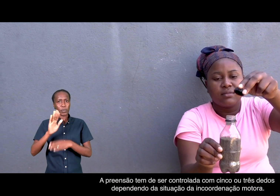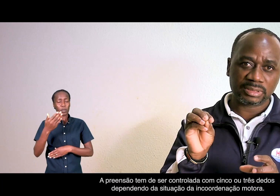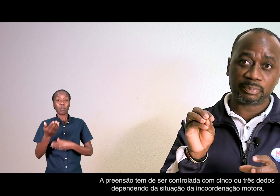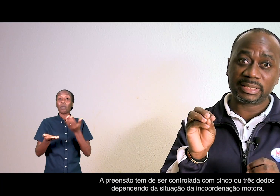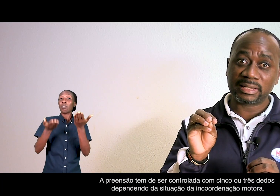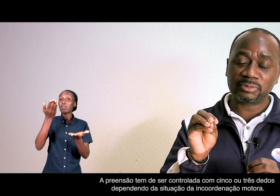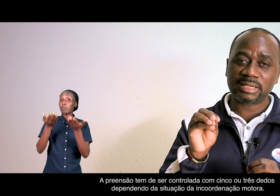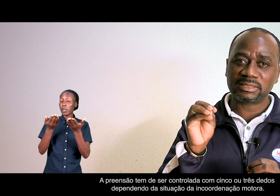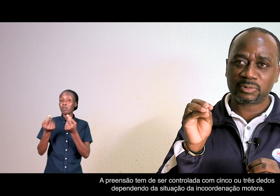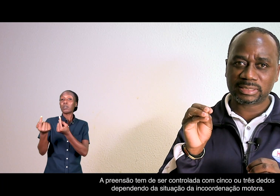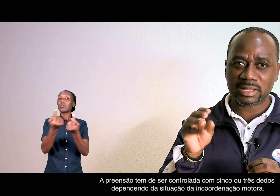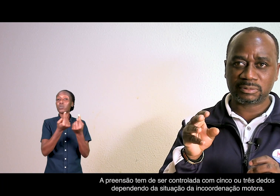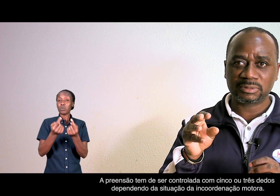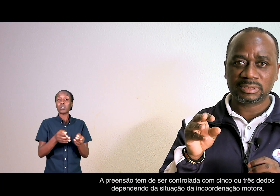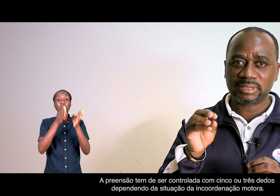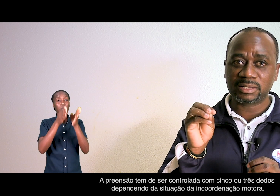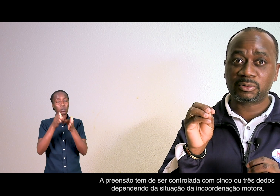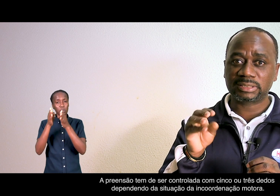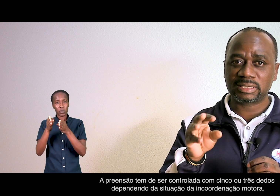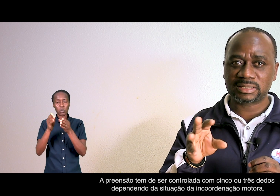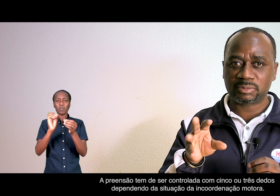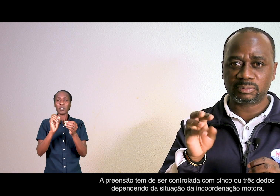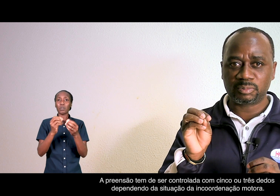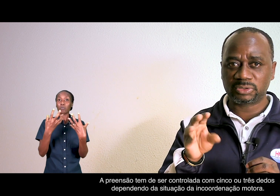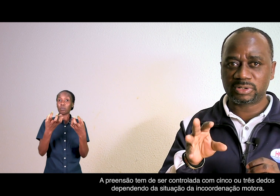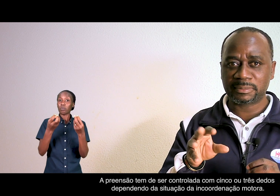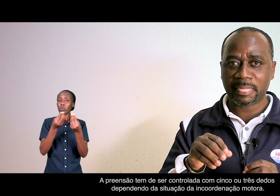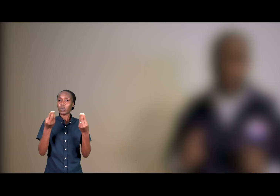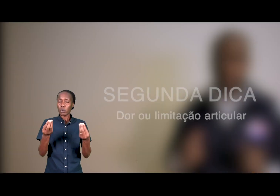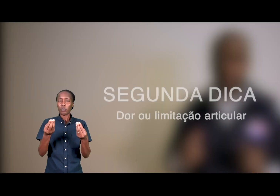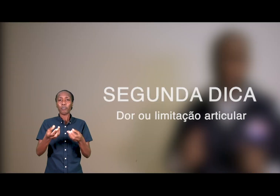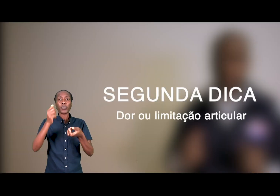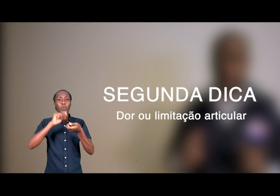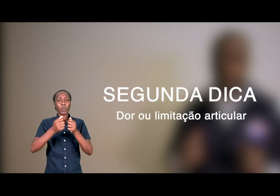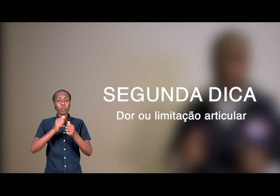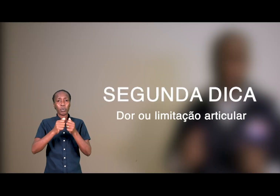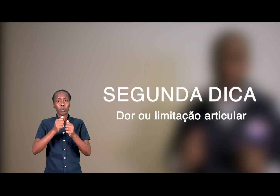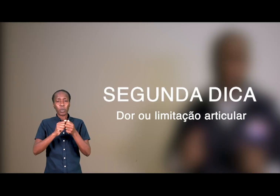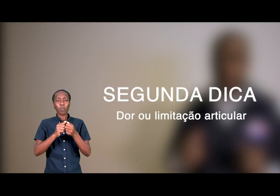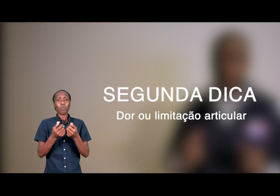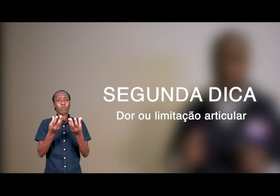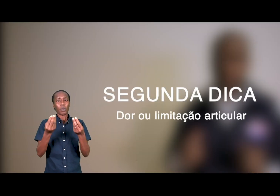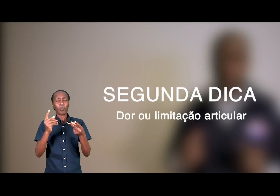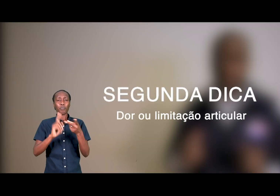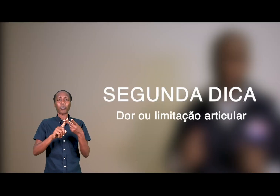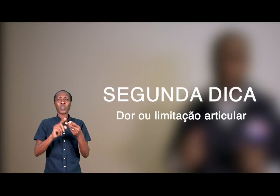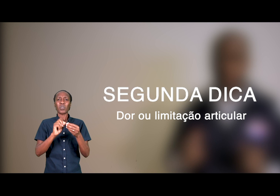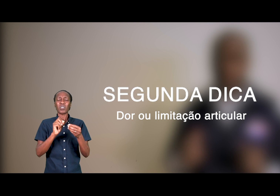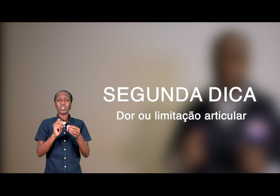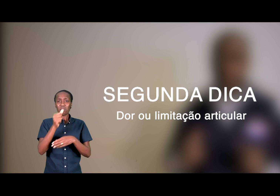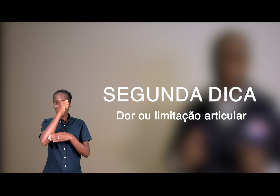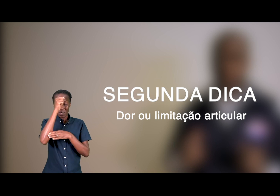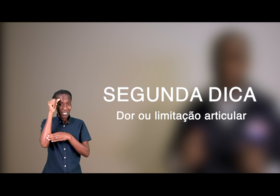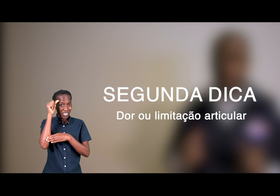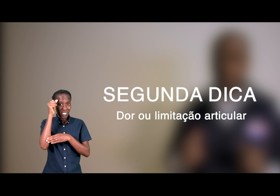3 dedos, dependendo da situação da incoordenação motora. um problema ou dor ou limitação articular